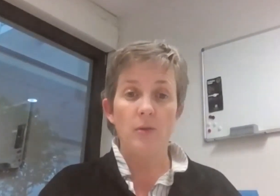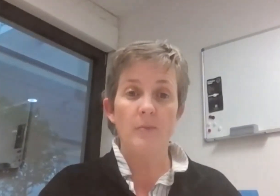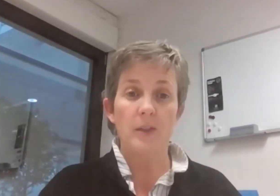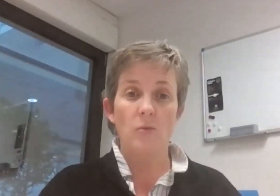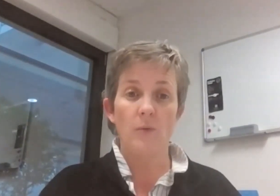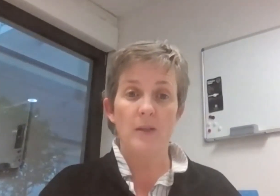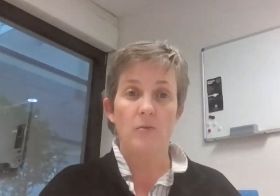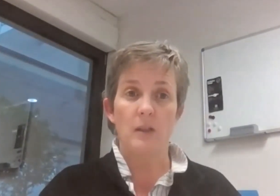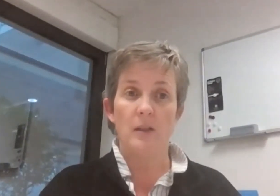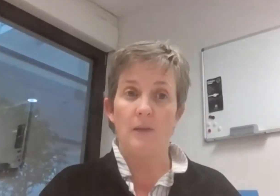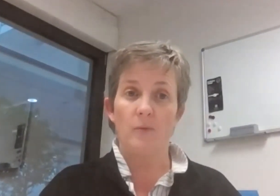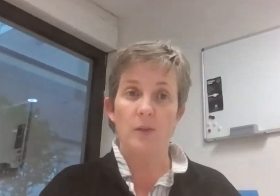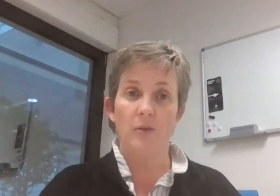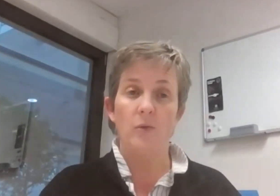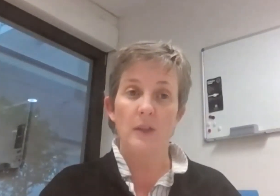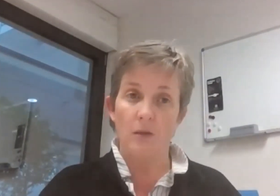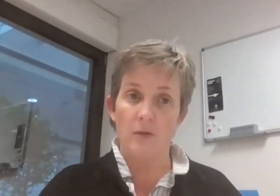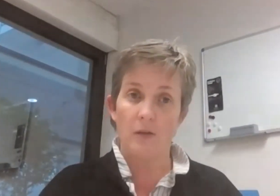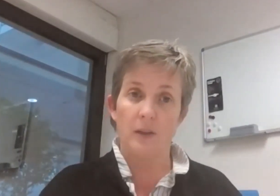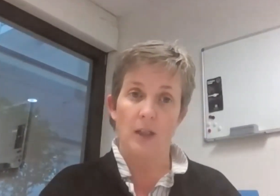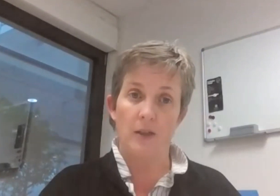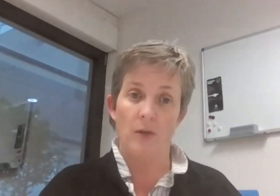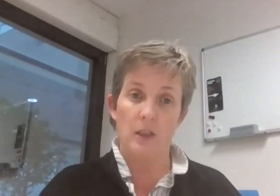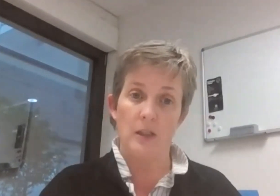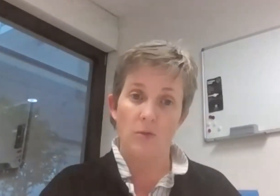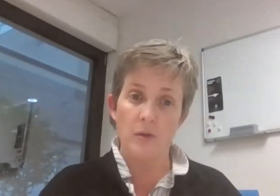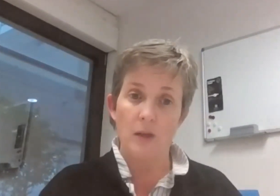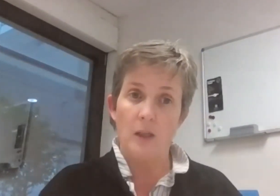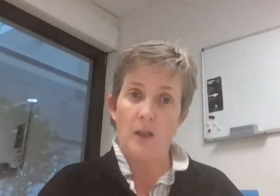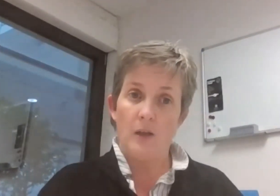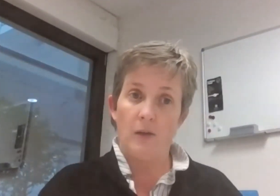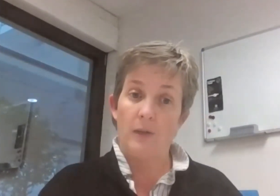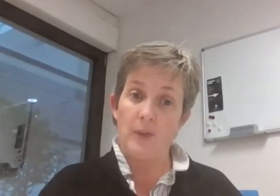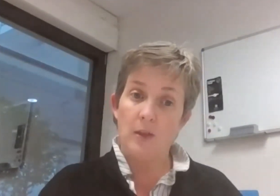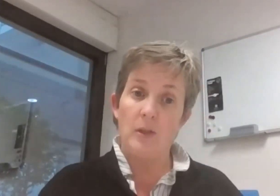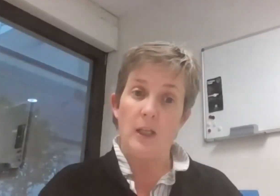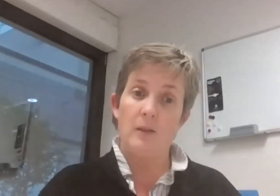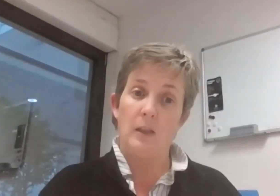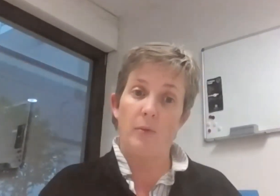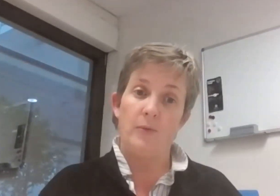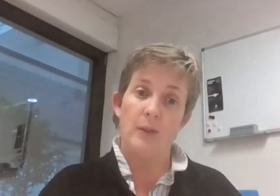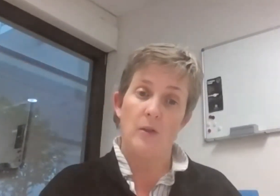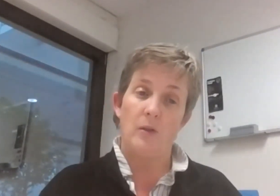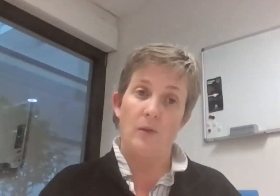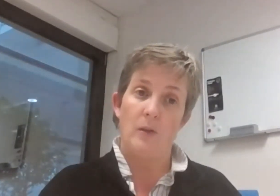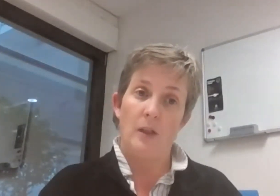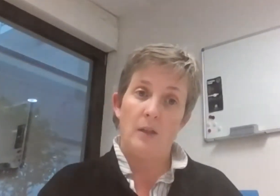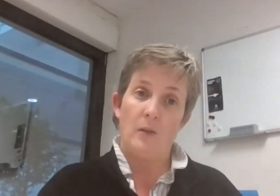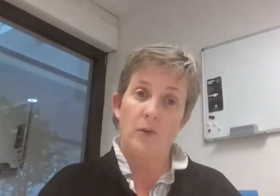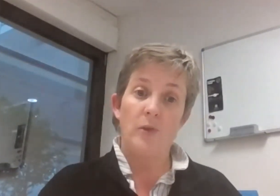les adultes, bien sûr, parce que ces élèves ont besoin de aussi rentrer en interaction avec les adultes, la vie scolaire, les